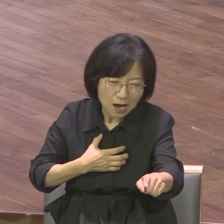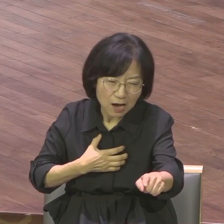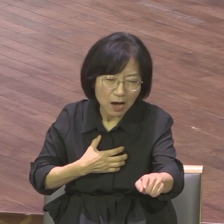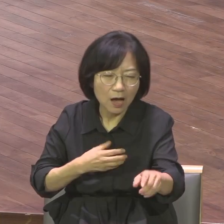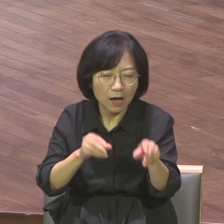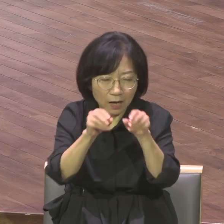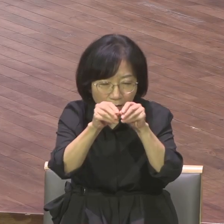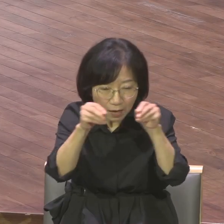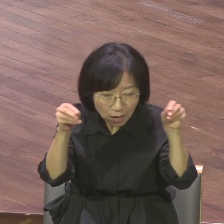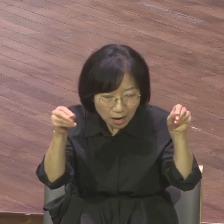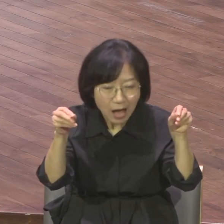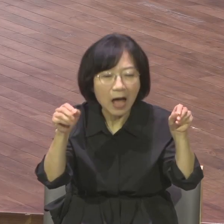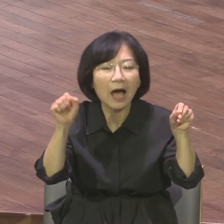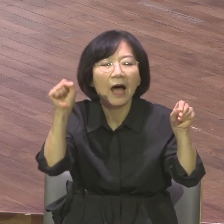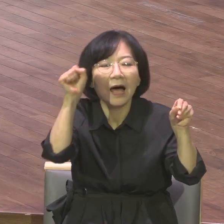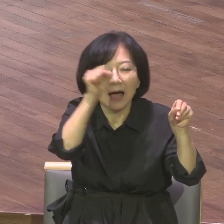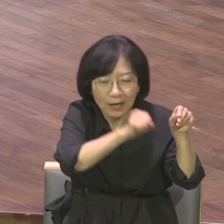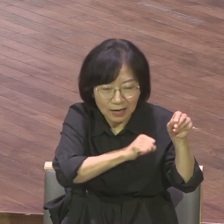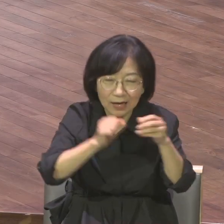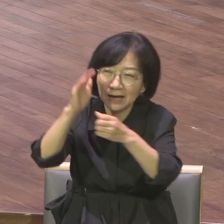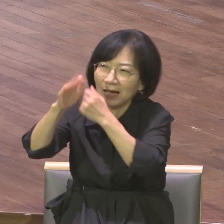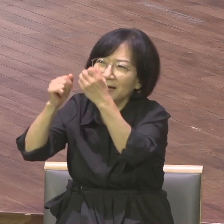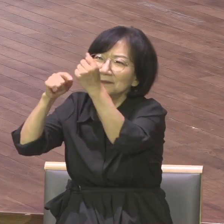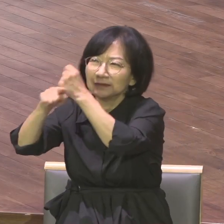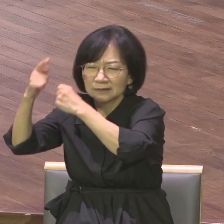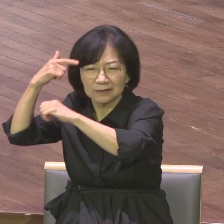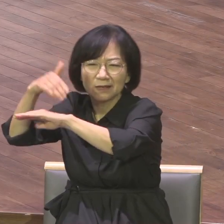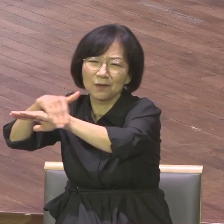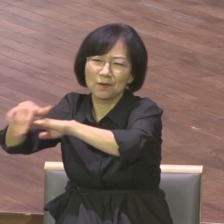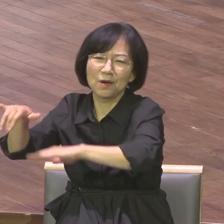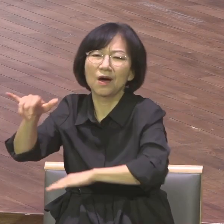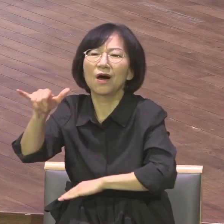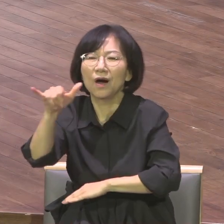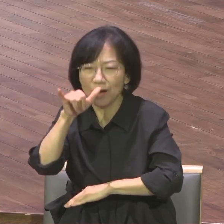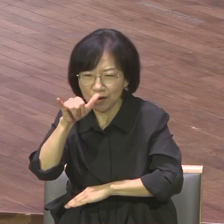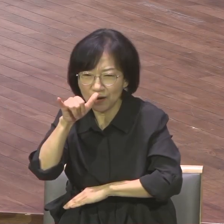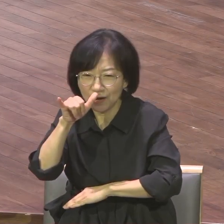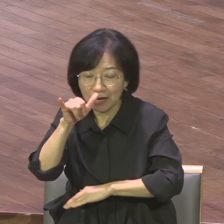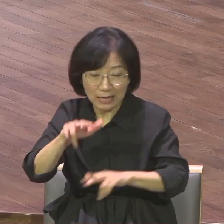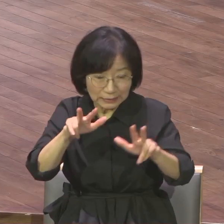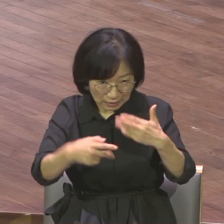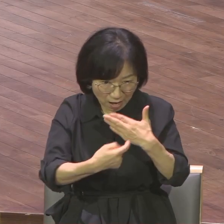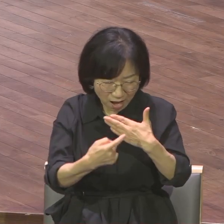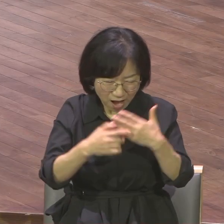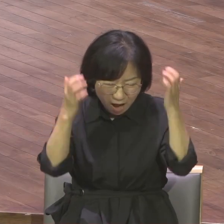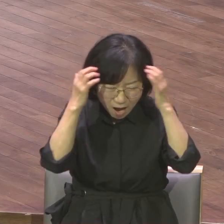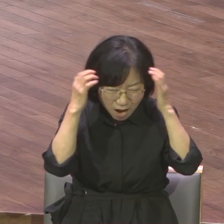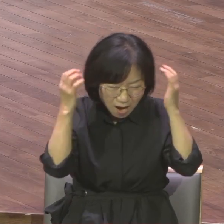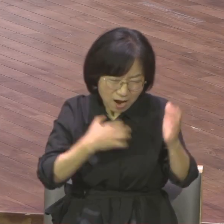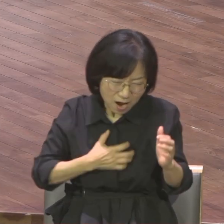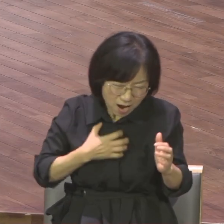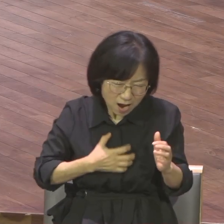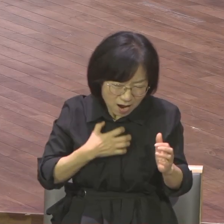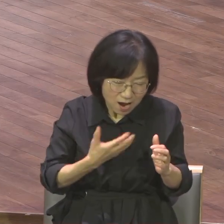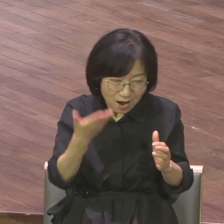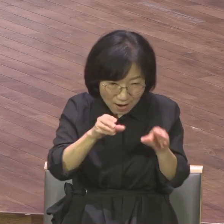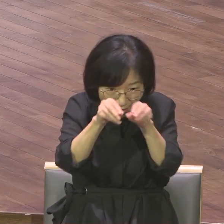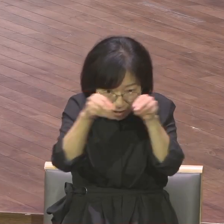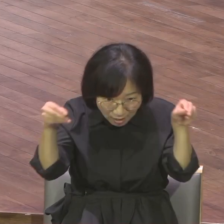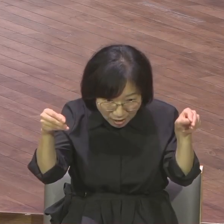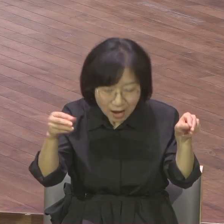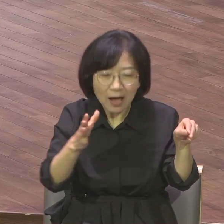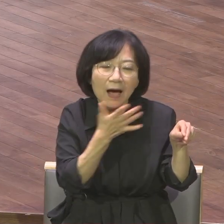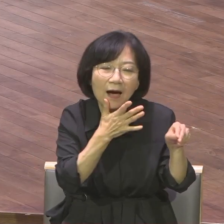것입니다. 지금 엄청난 고난과 역경이 있지만 이 역경 속에 하나님의